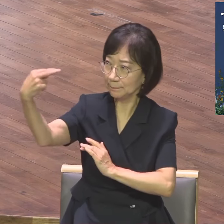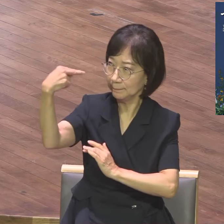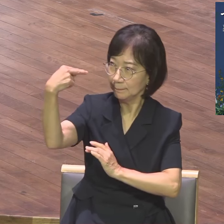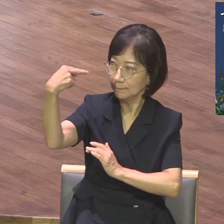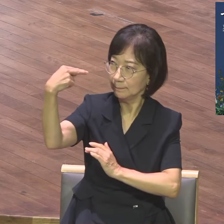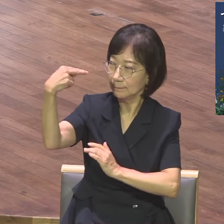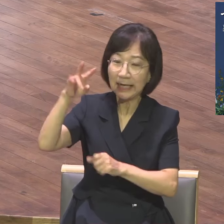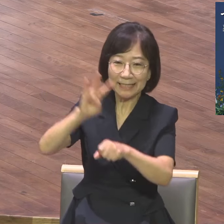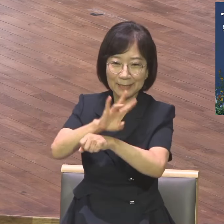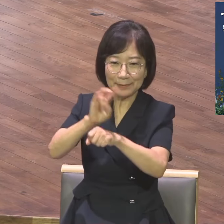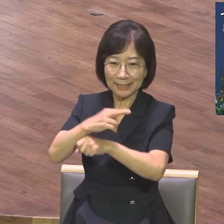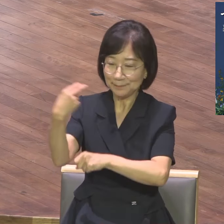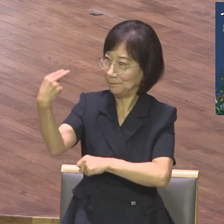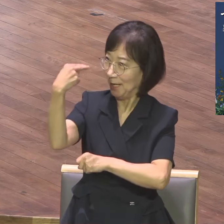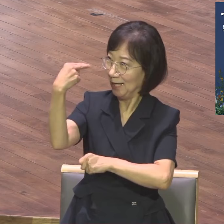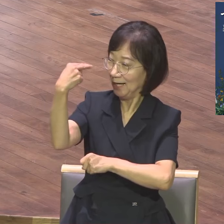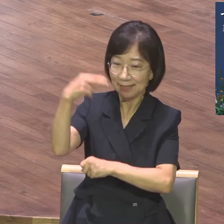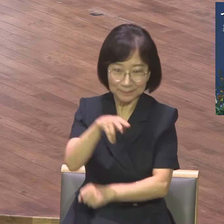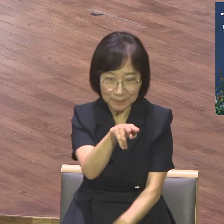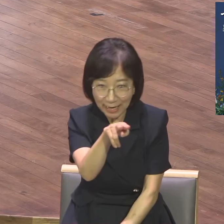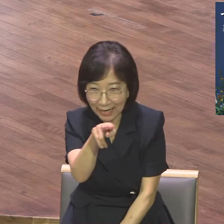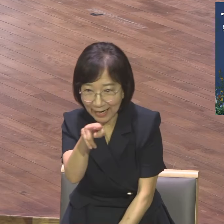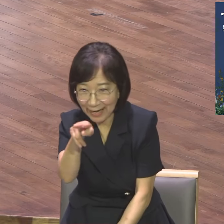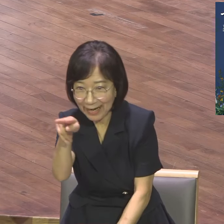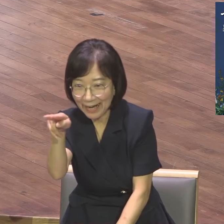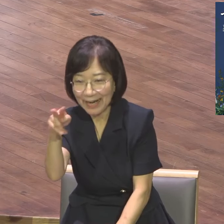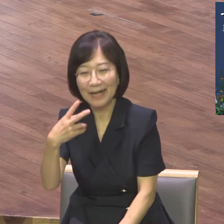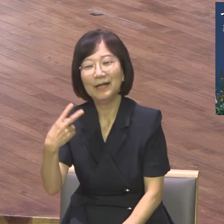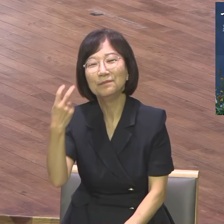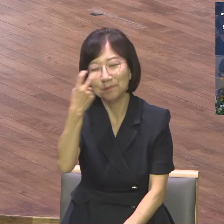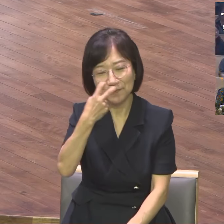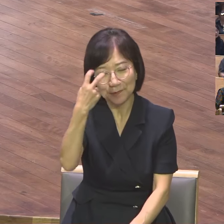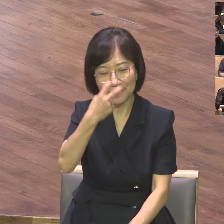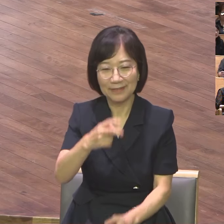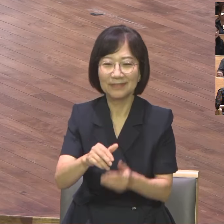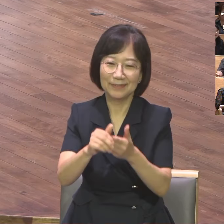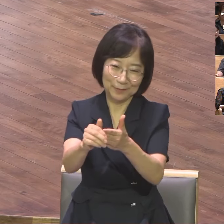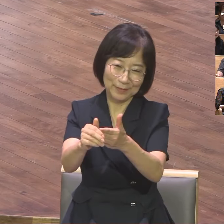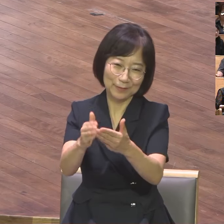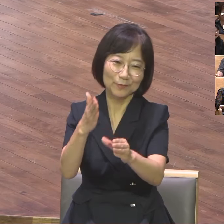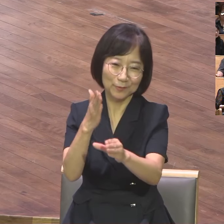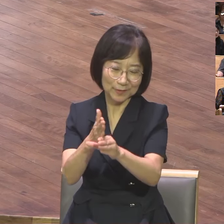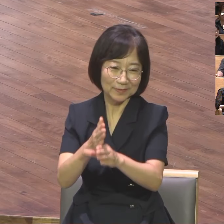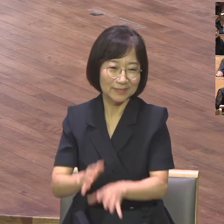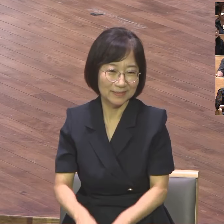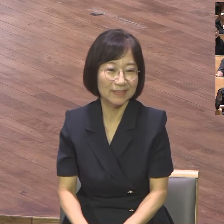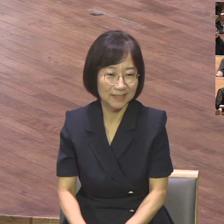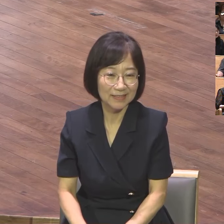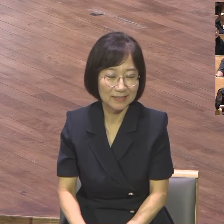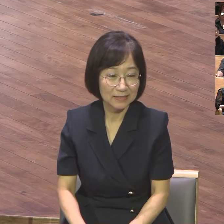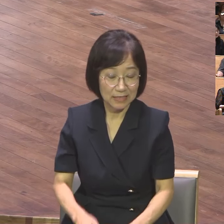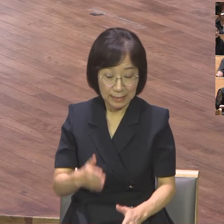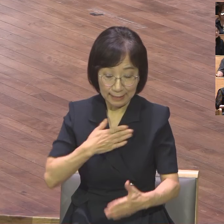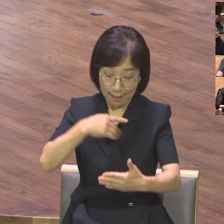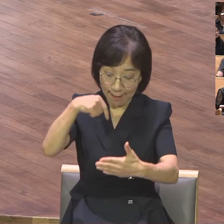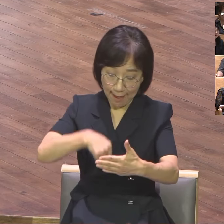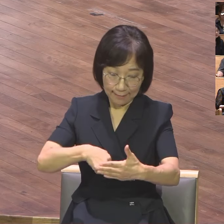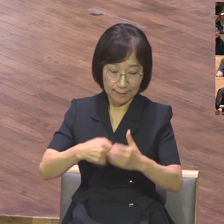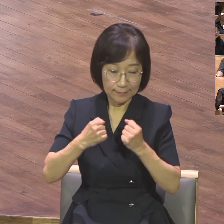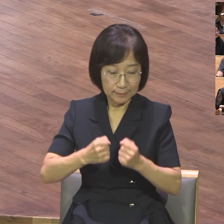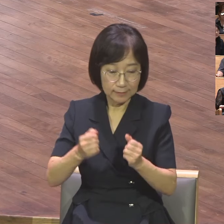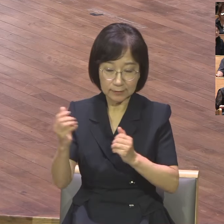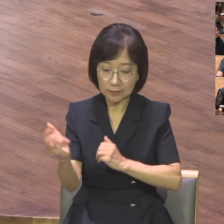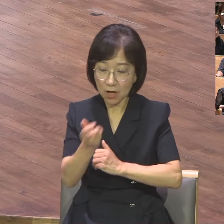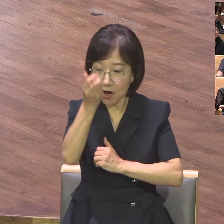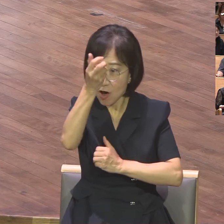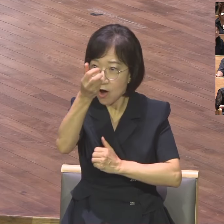24시 눈동자같이 여러분을 보호하고 계신 줄 믿으시기 바랍니다. 내 안에 계신 성령께서